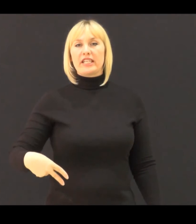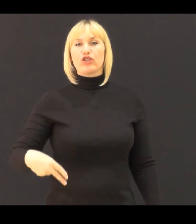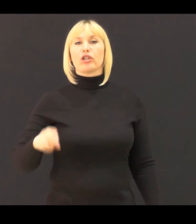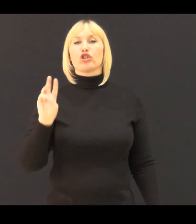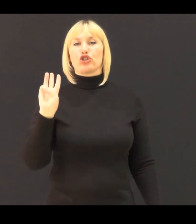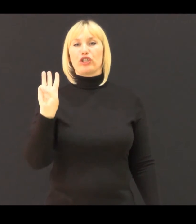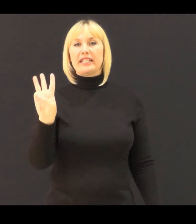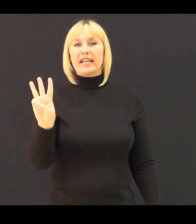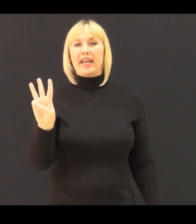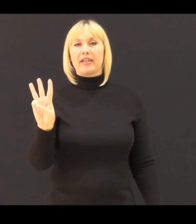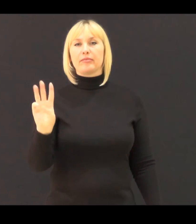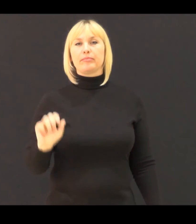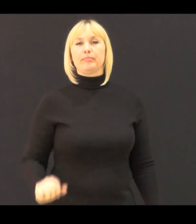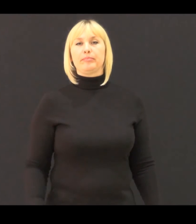Douăzeci și trei.